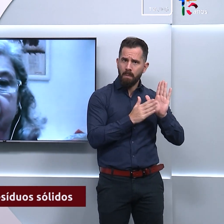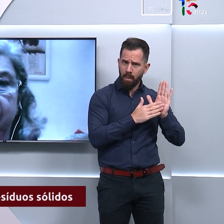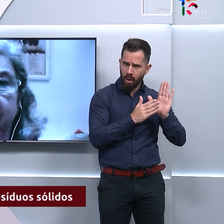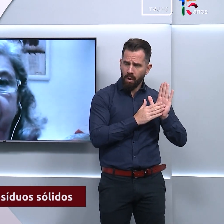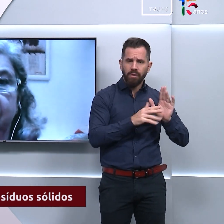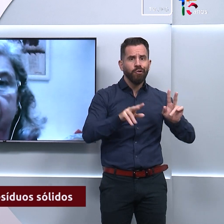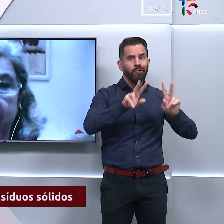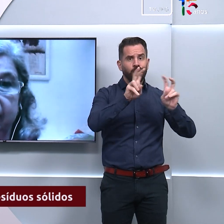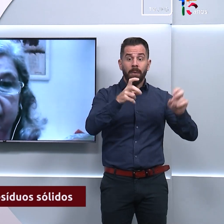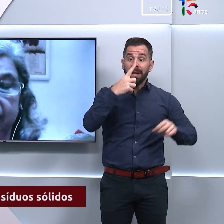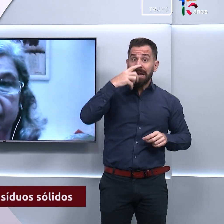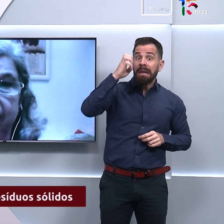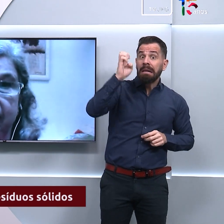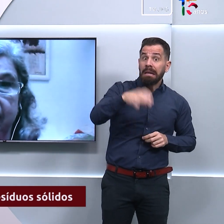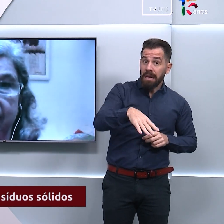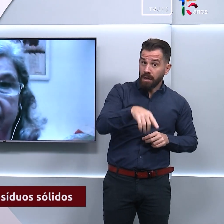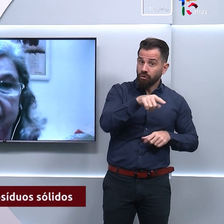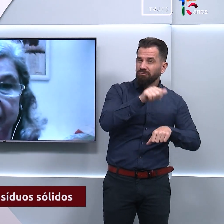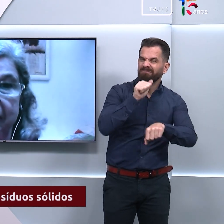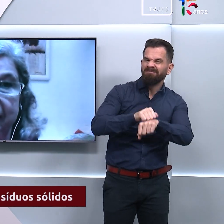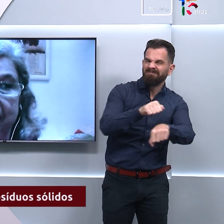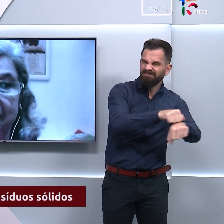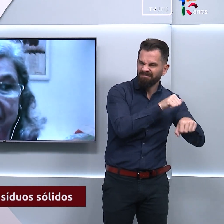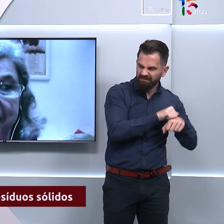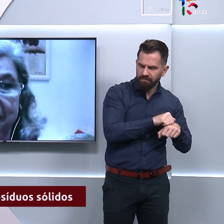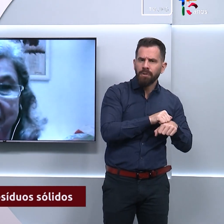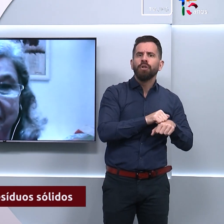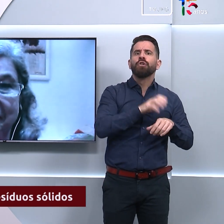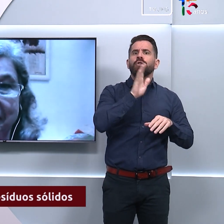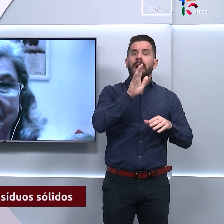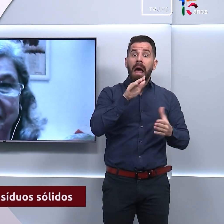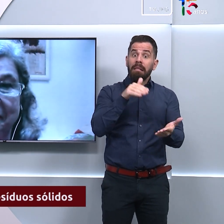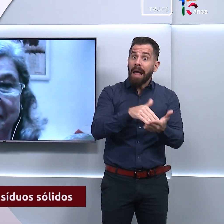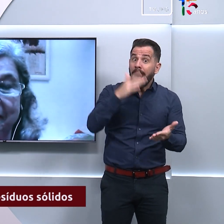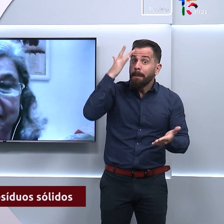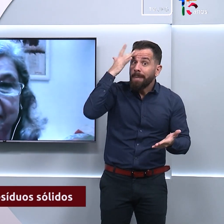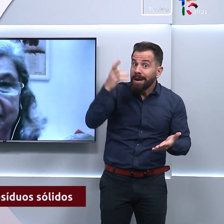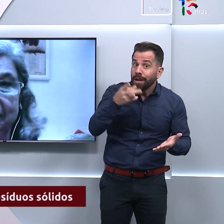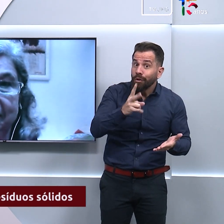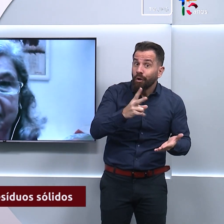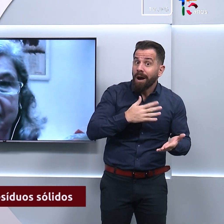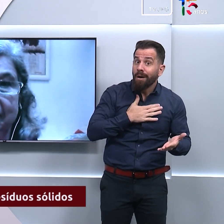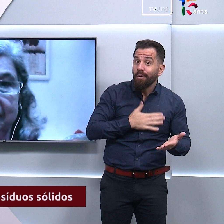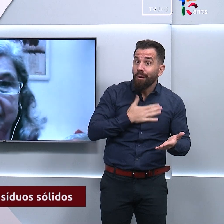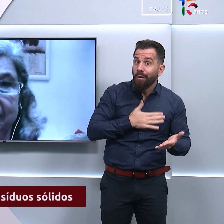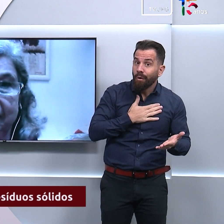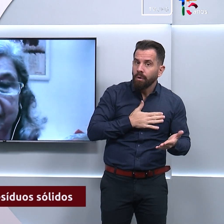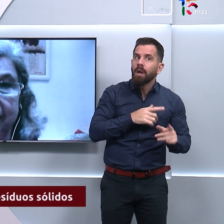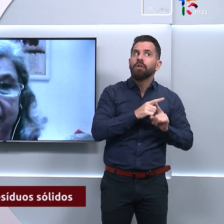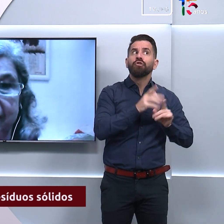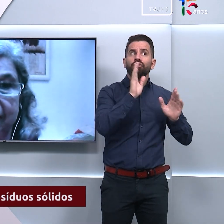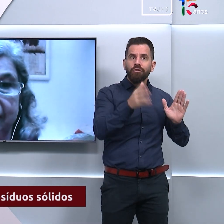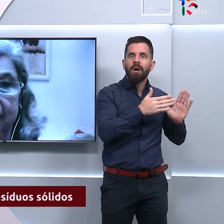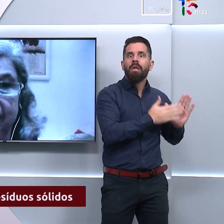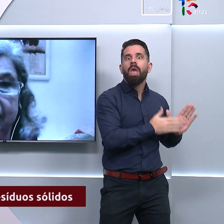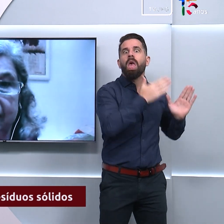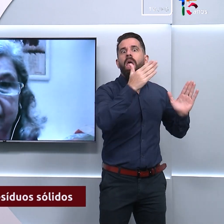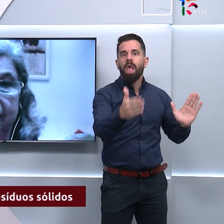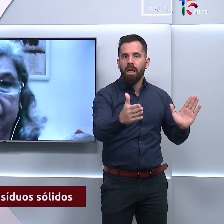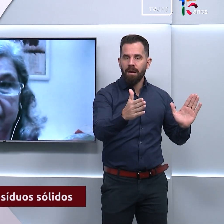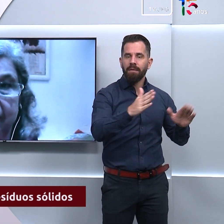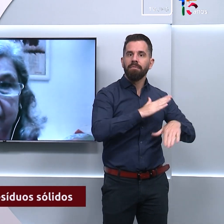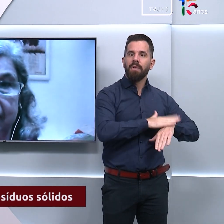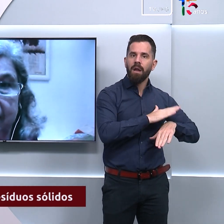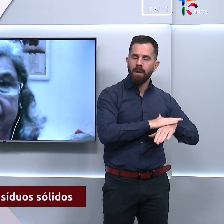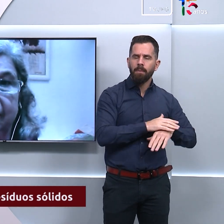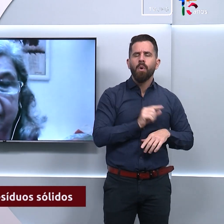dia 2 de agosto, e um prazo que foi alterado, né, que foi prorrogado, que as cidades com mais de 50 mil habitantes acabassem